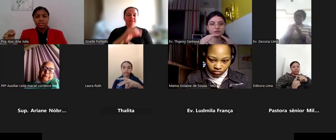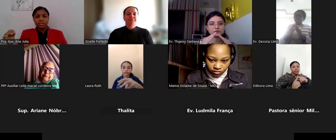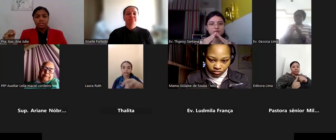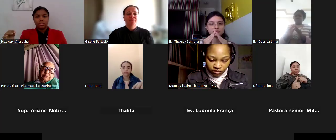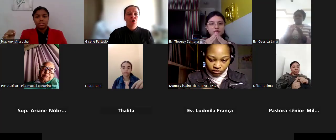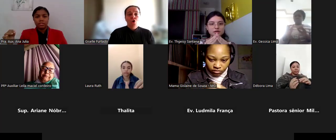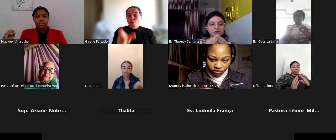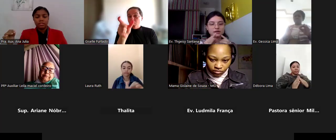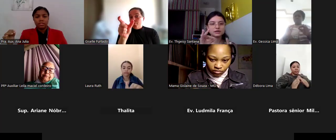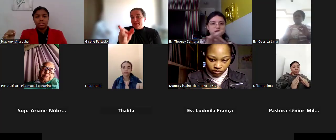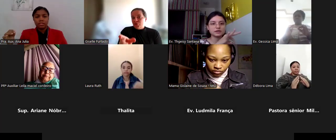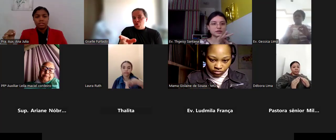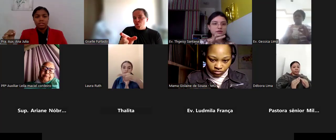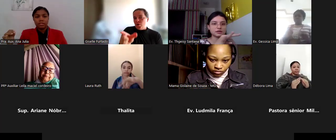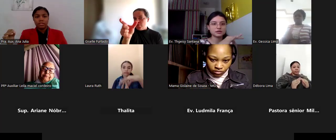santa, ou pessoa, ó,